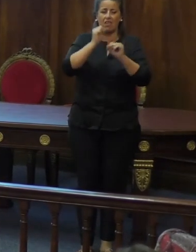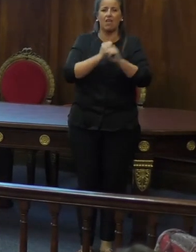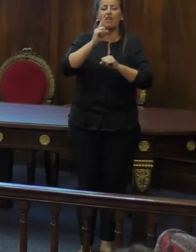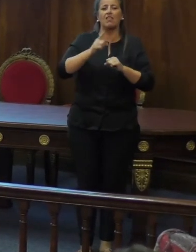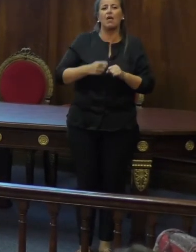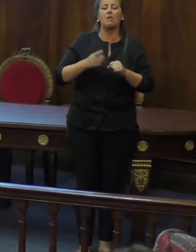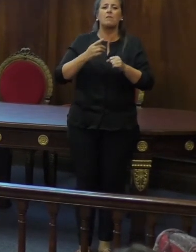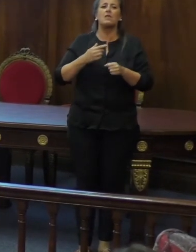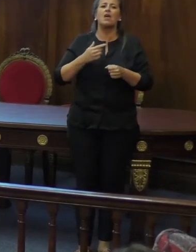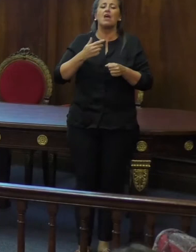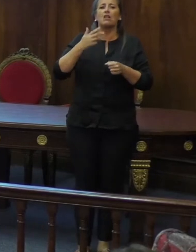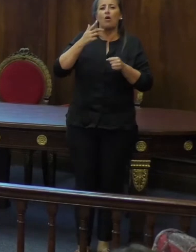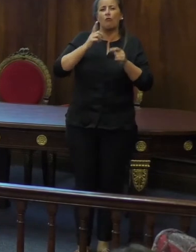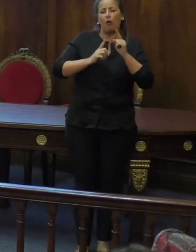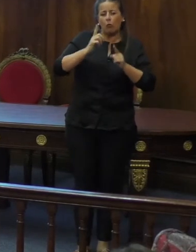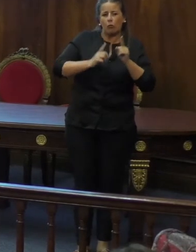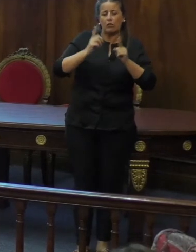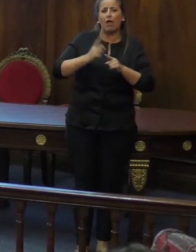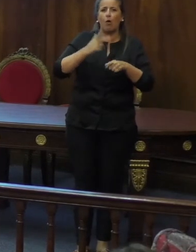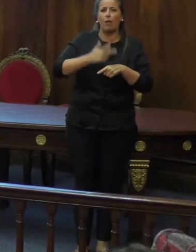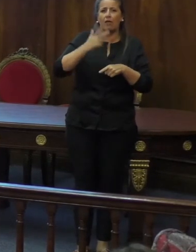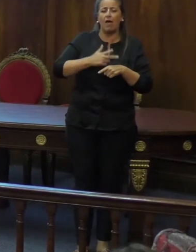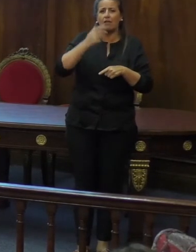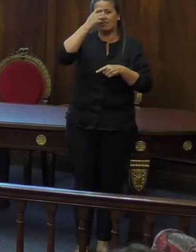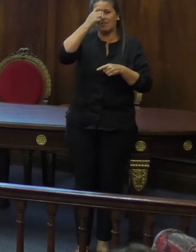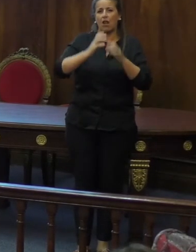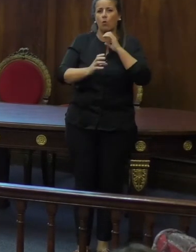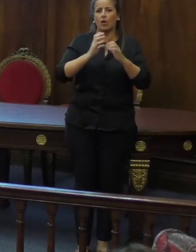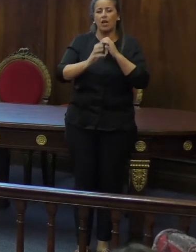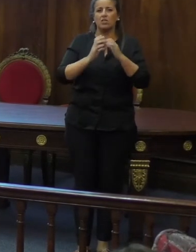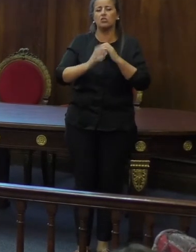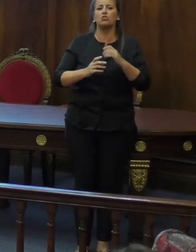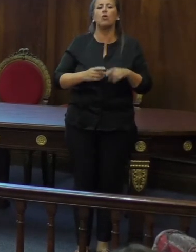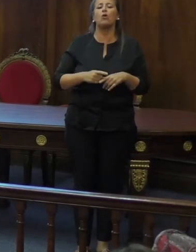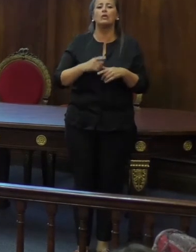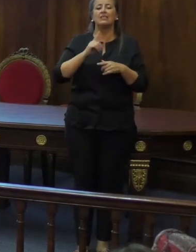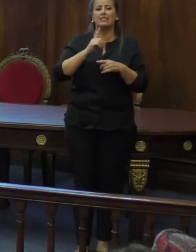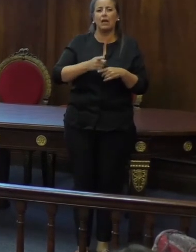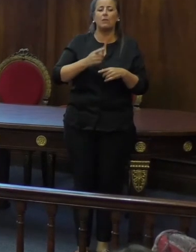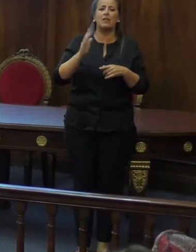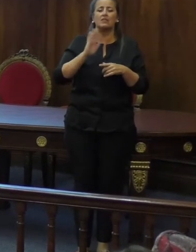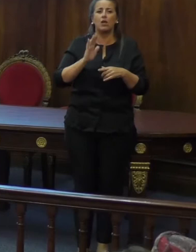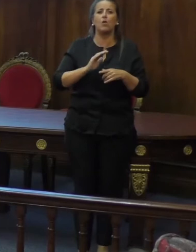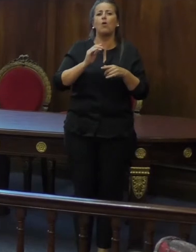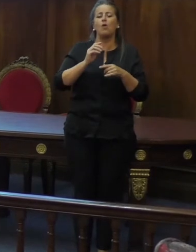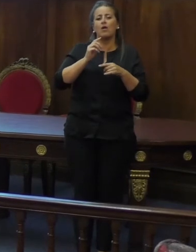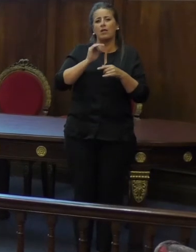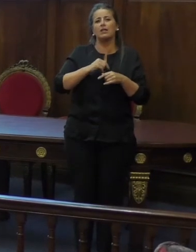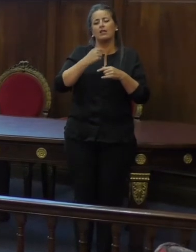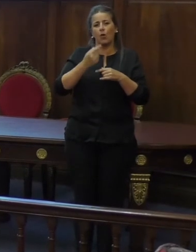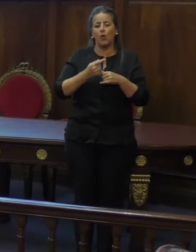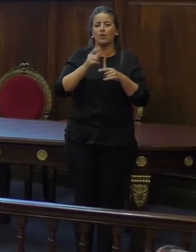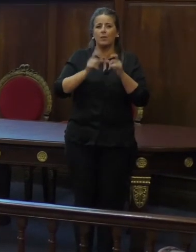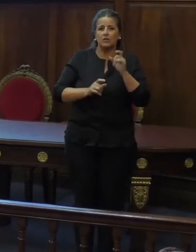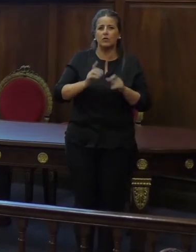de la Educación, decana Ana Frega Novales, y el saludo de Elina Carril, que no pudo estar.